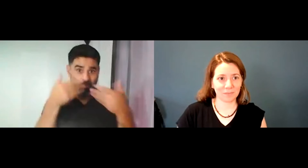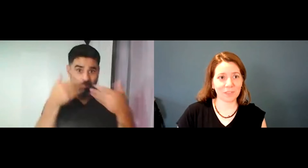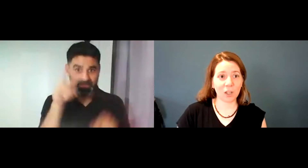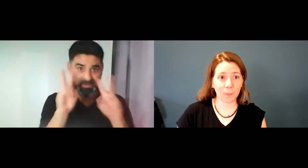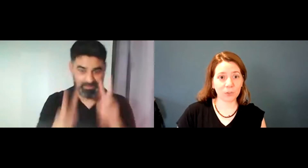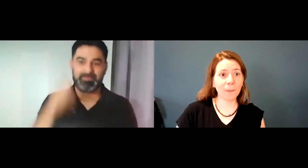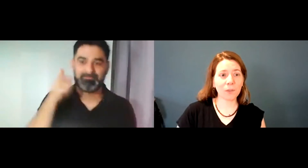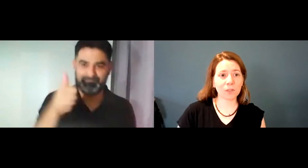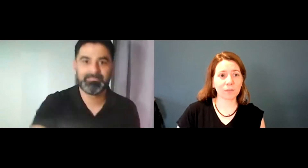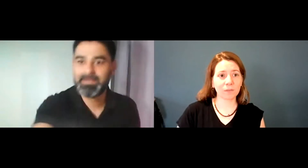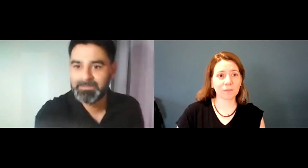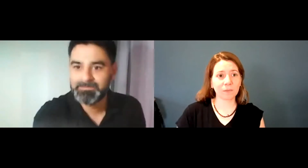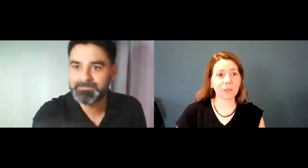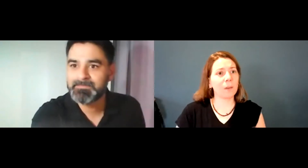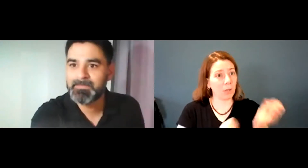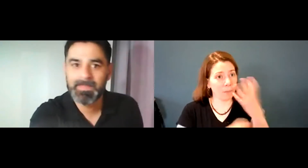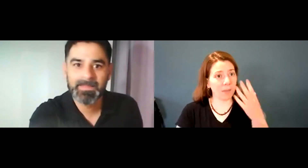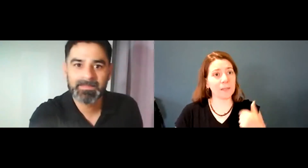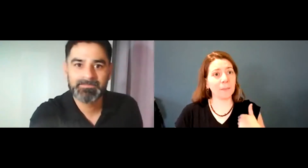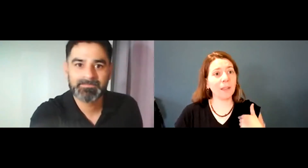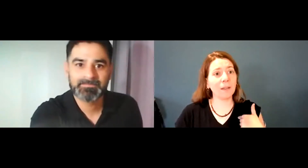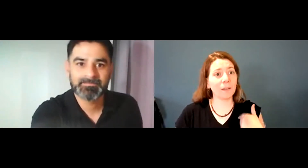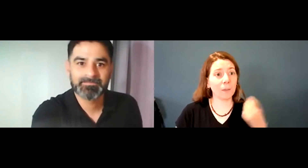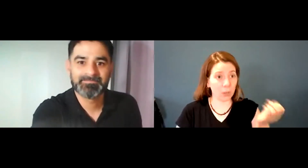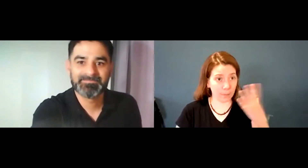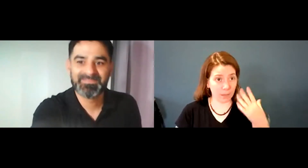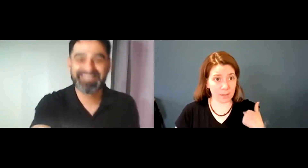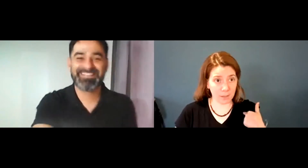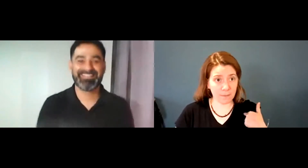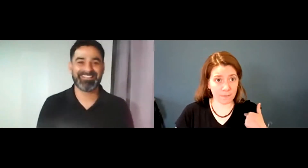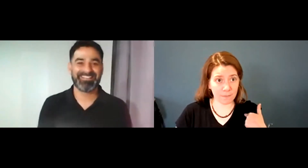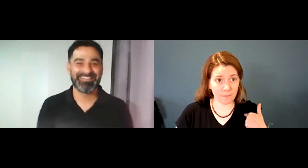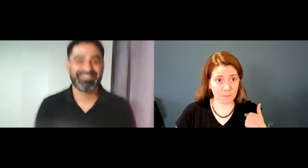¿Se las mostramos? ¿Me lo mandás a mí? ¿Me lo mandás a mí?